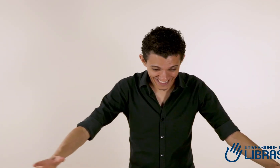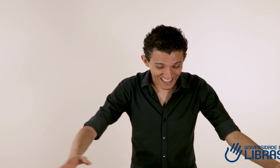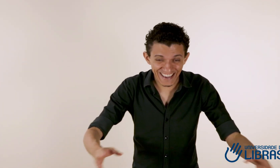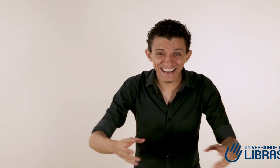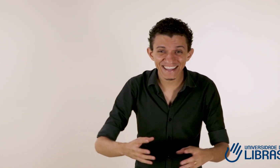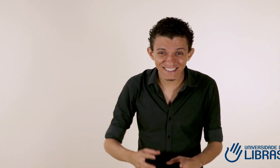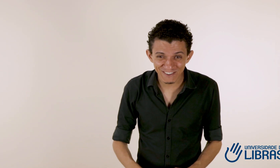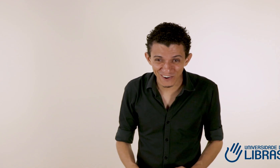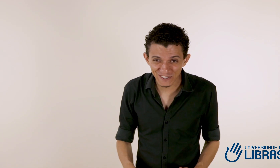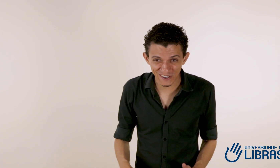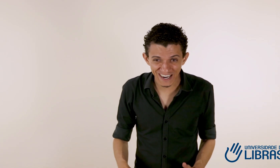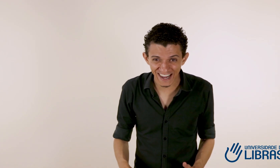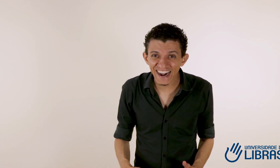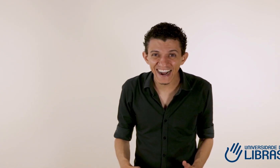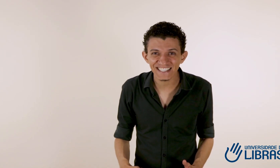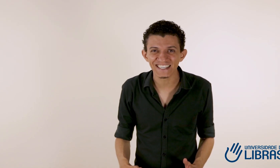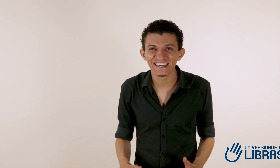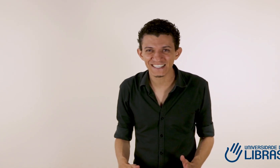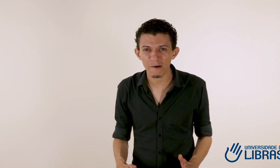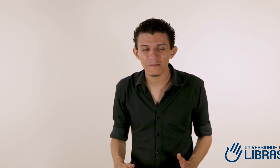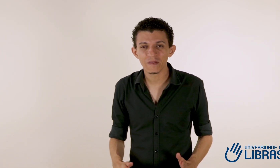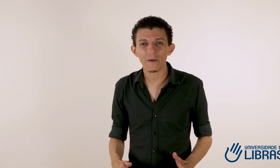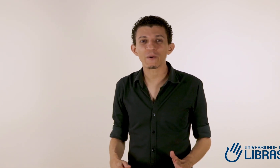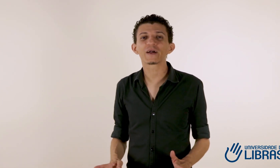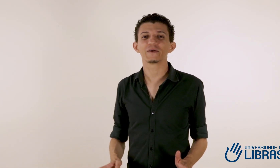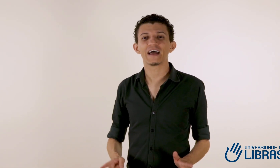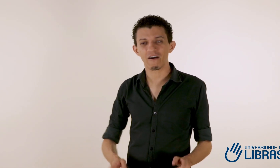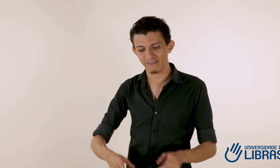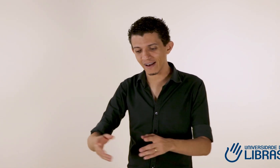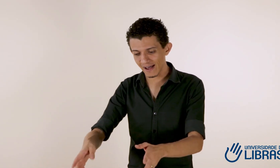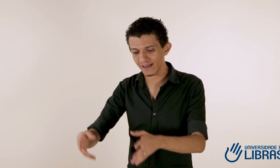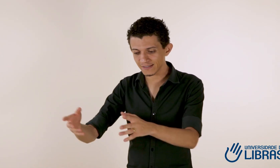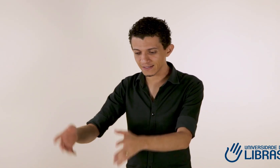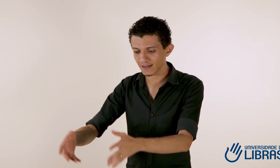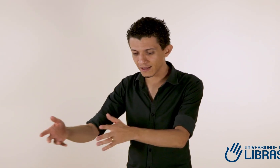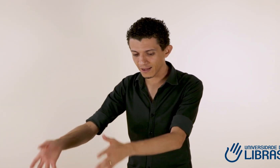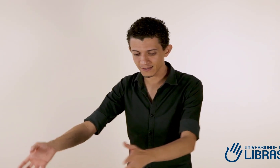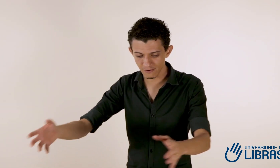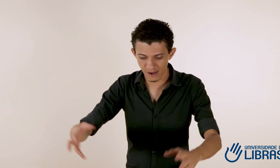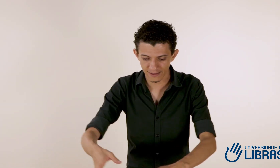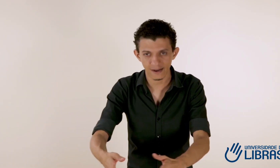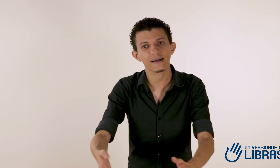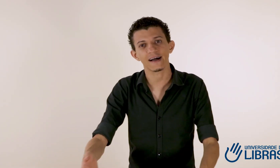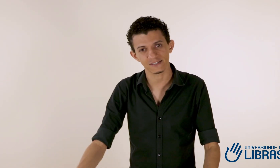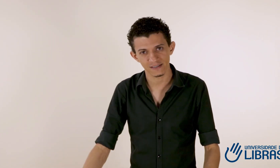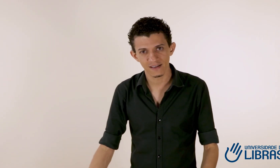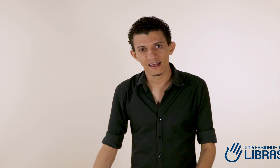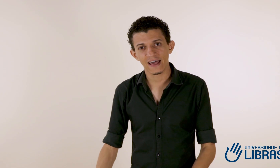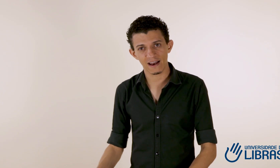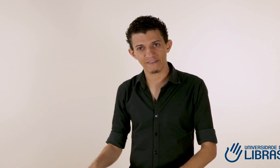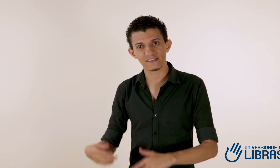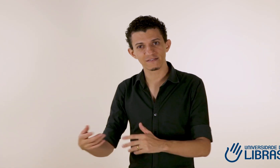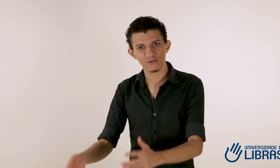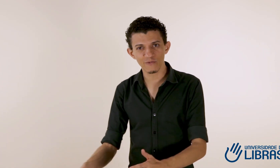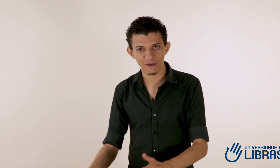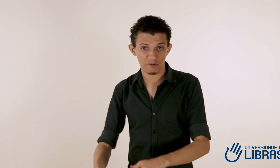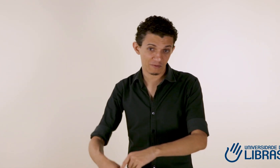catar aquele tanto de coisa e colocar na caixa, sabe? Mas qual que é o ideal? Vai lá e ensina a criança a guardar na caixa. Ela vai desenvolver. Pode não